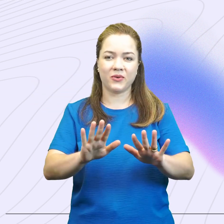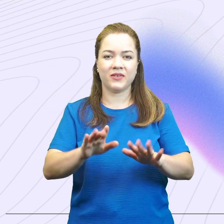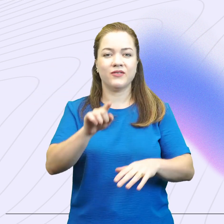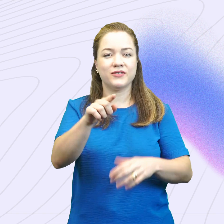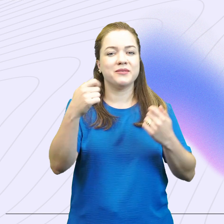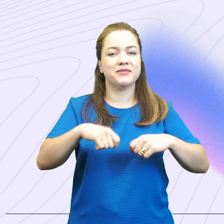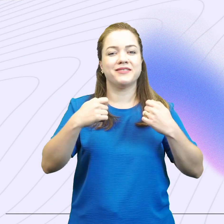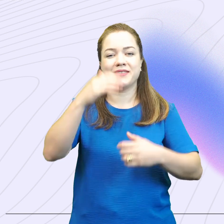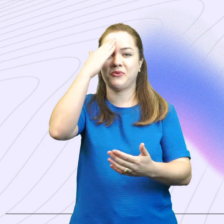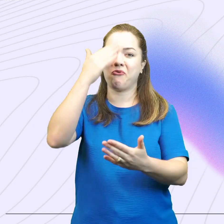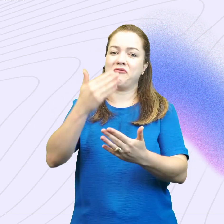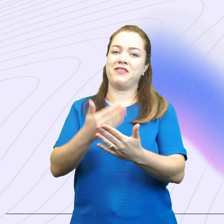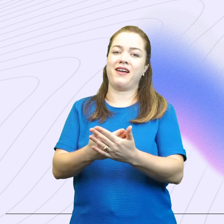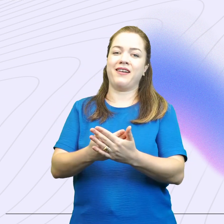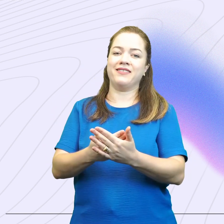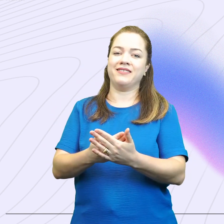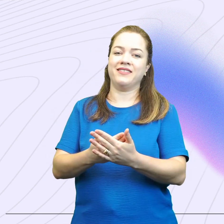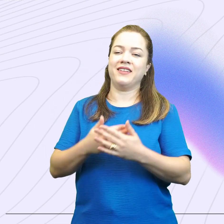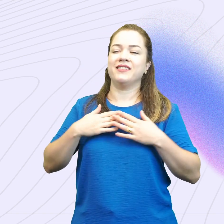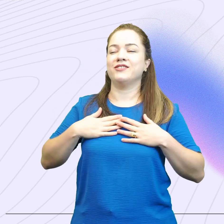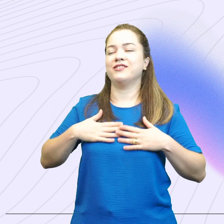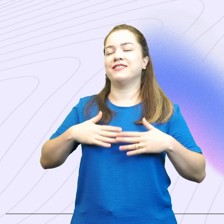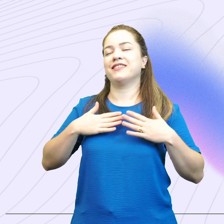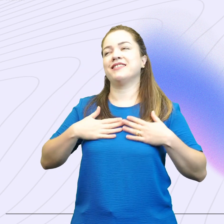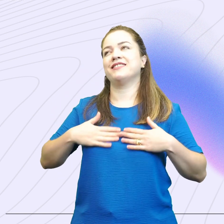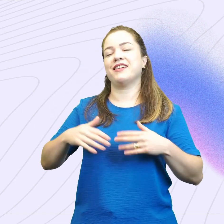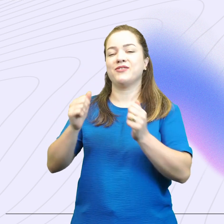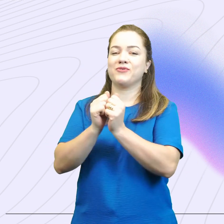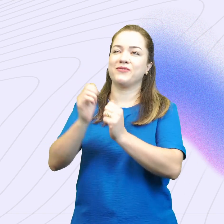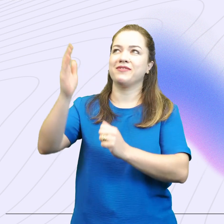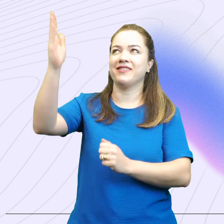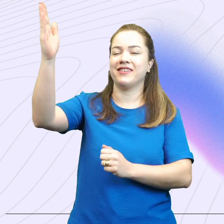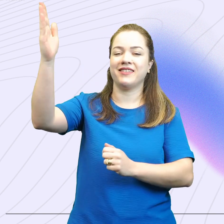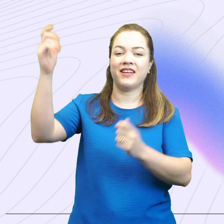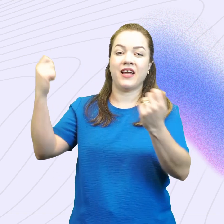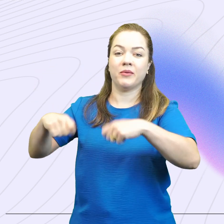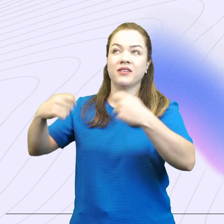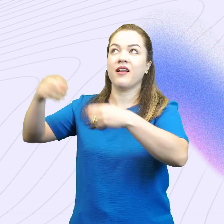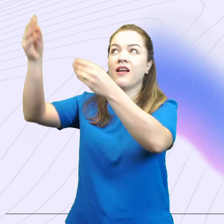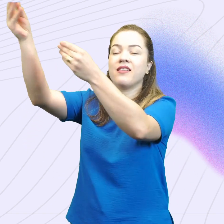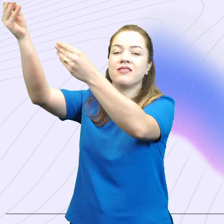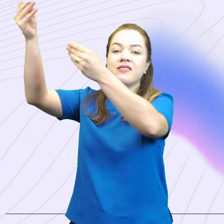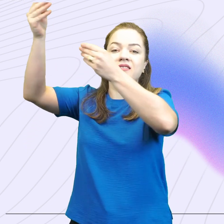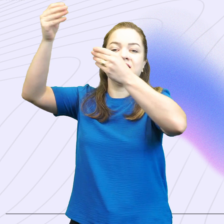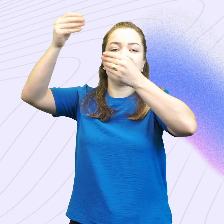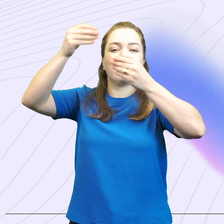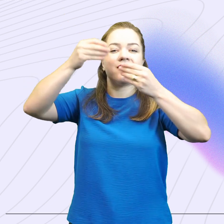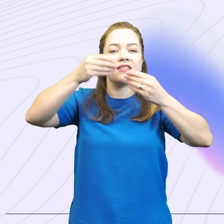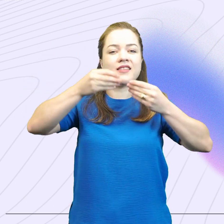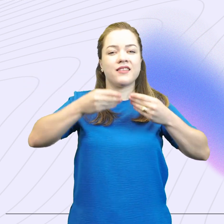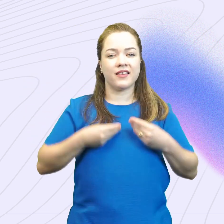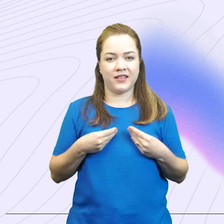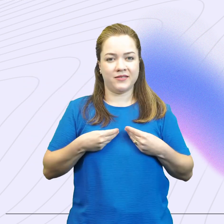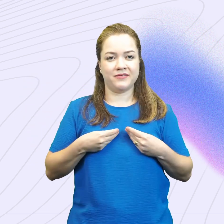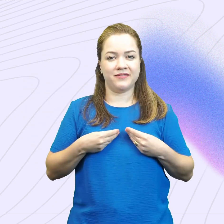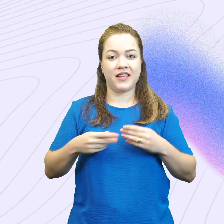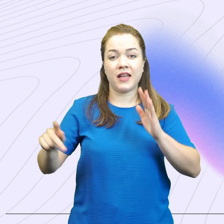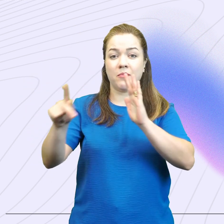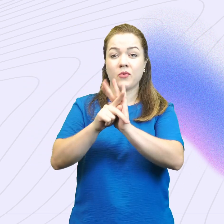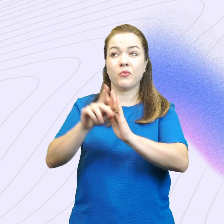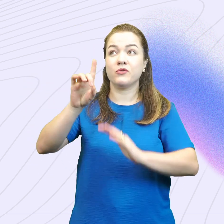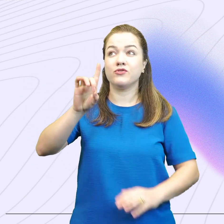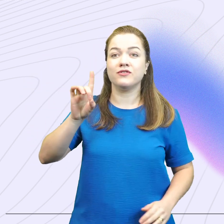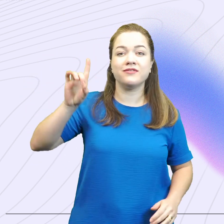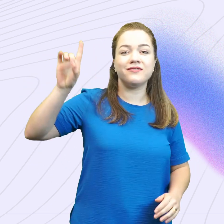precisa confiar e descansar nesse Deus. A capacitação vem do alto. A obra é de Deus na sua